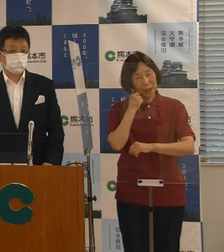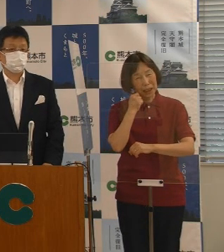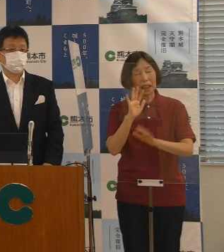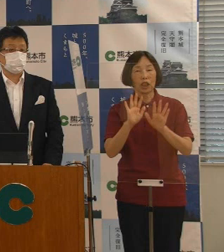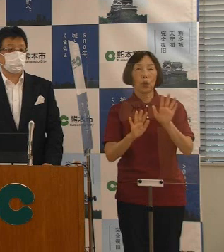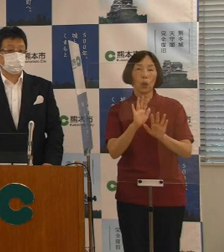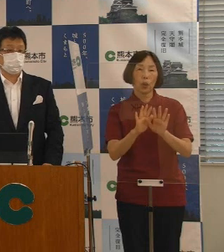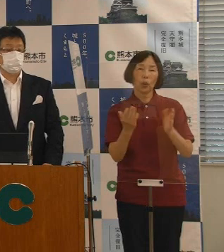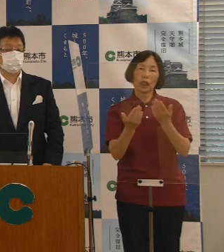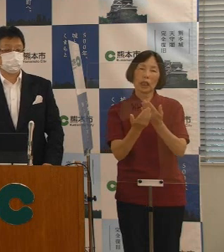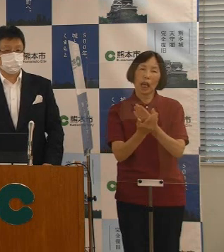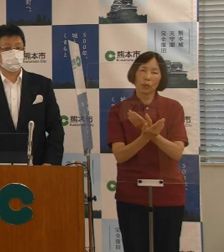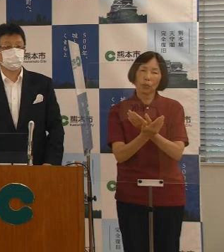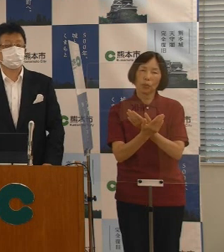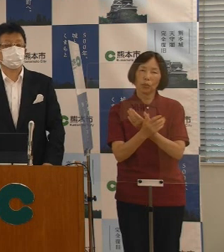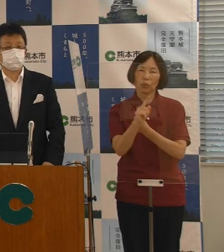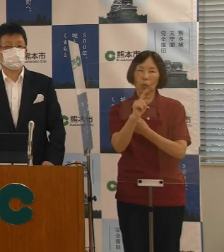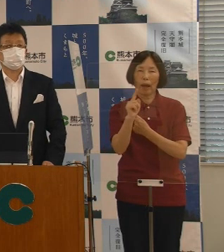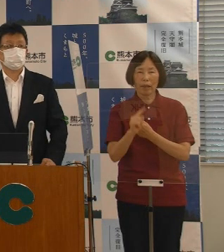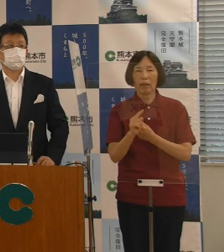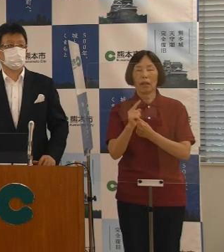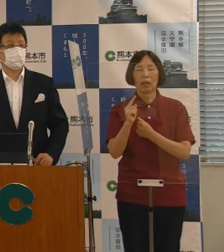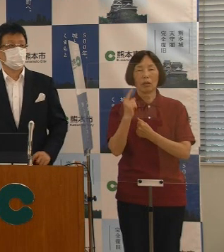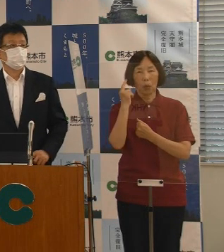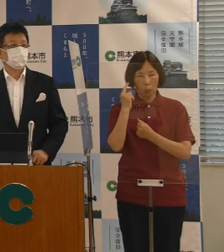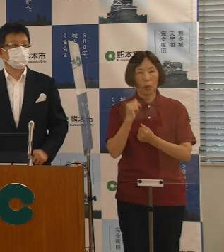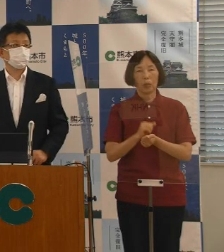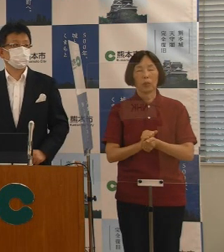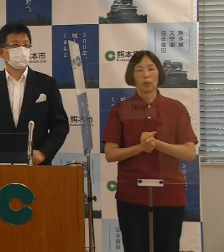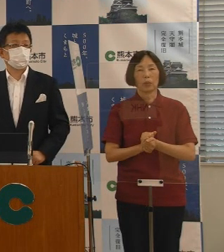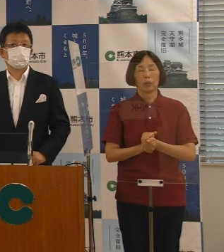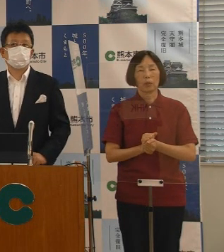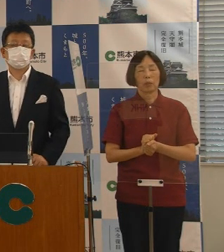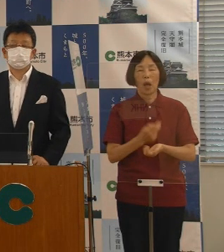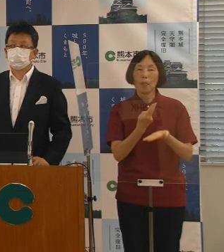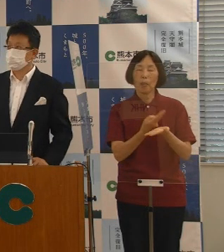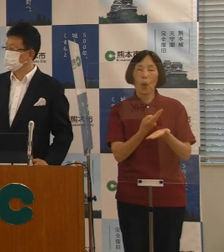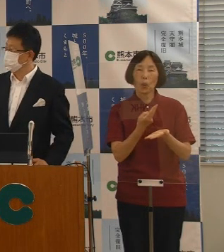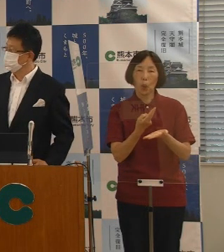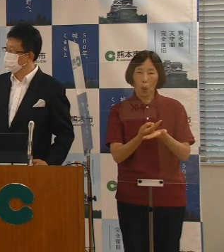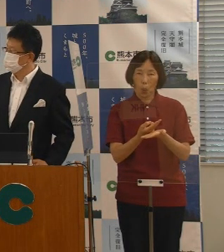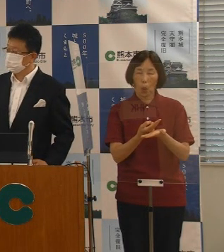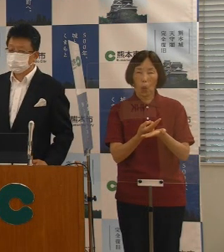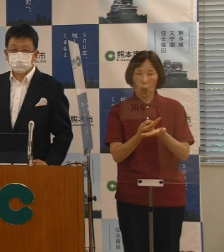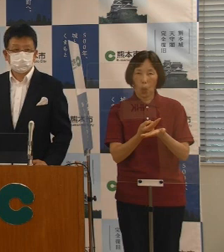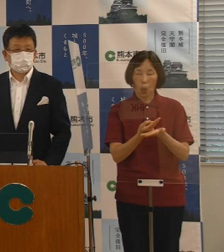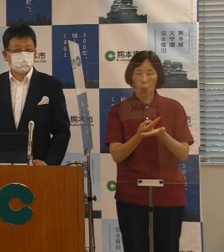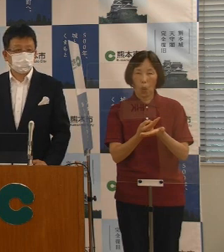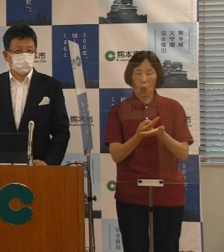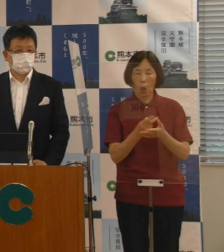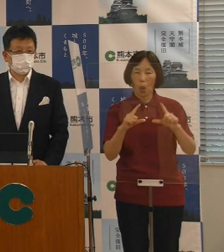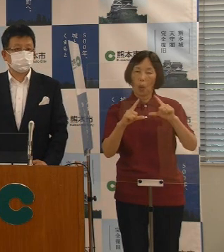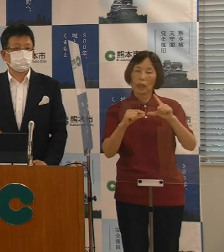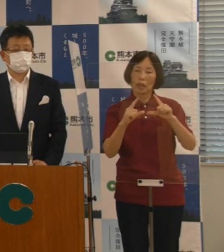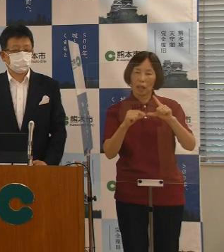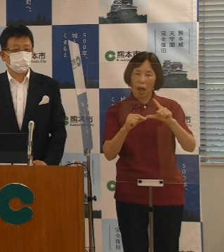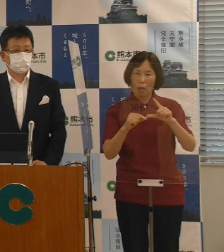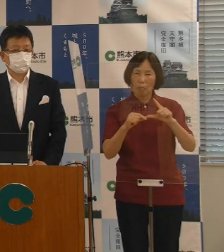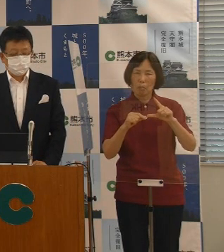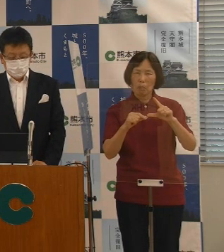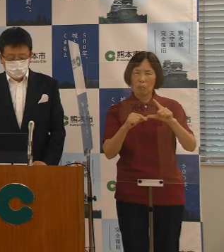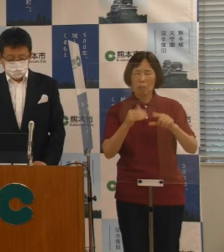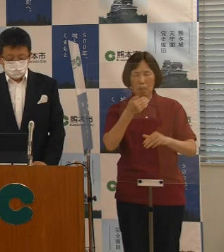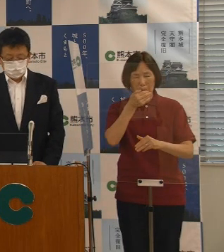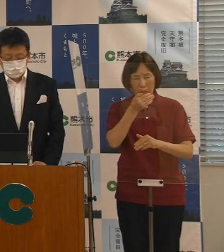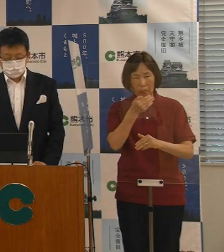少し見られてくるということであります。病床がやはり満床に近くなってきますとですね、